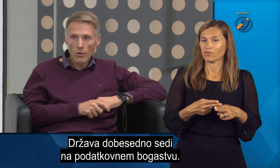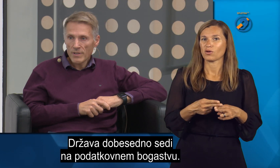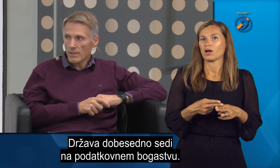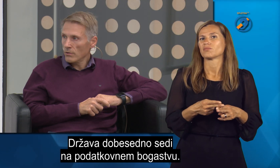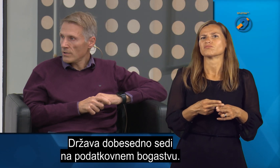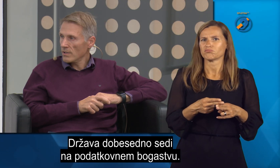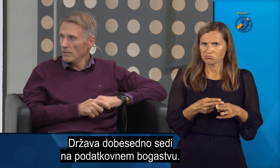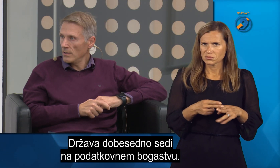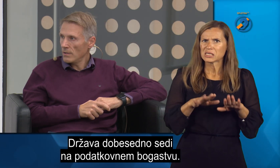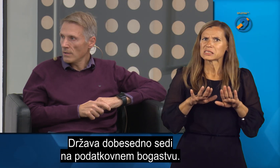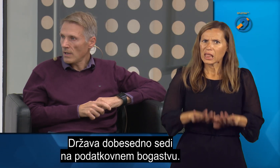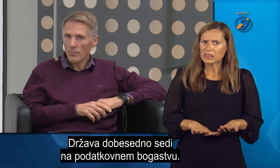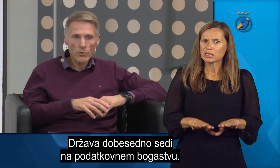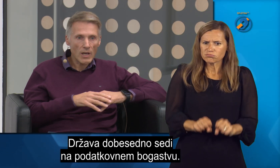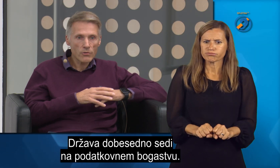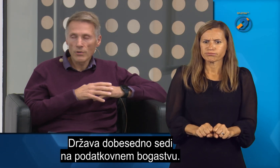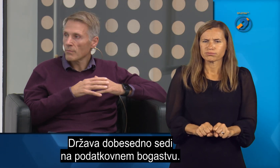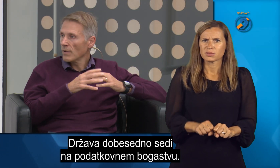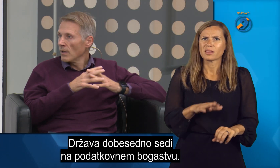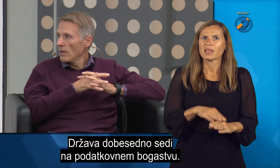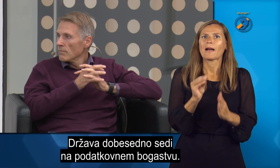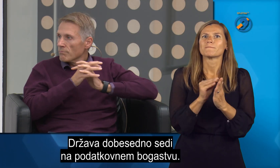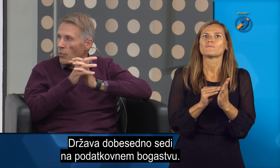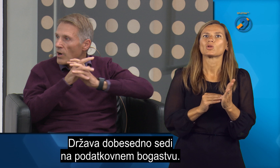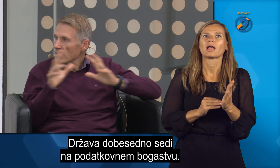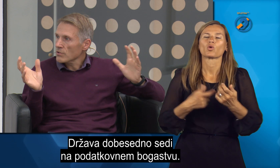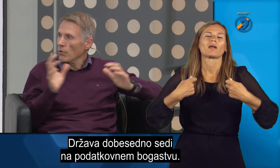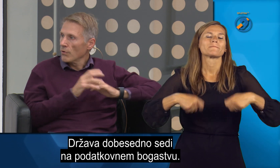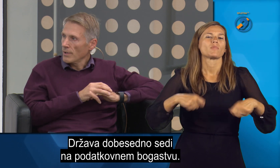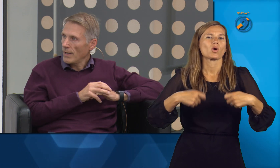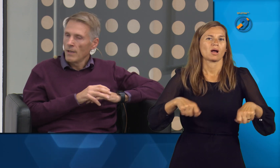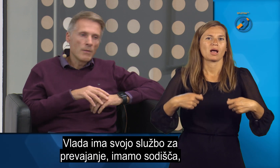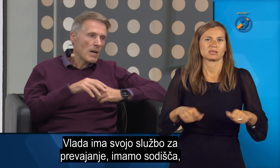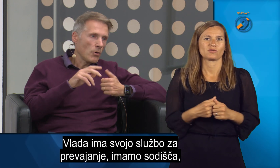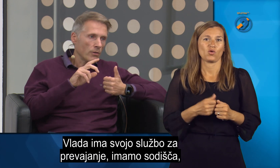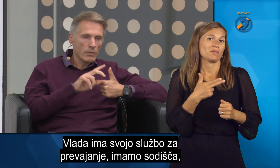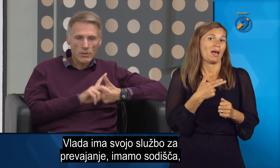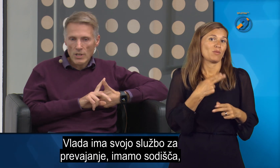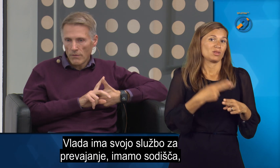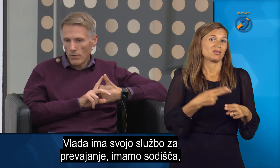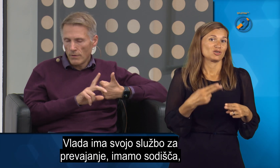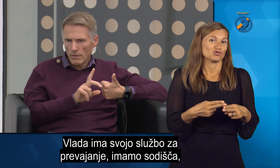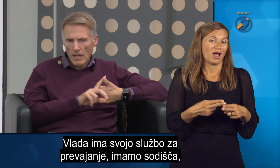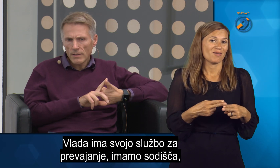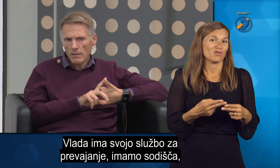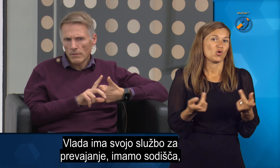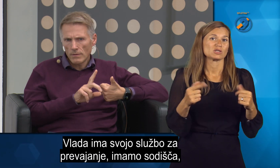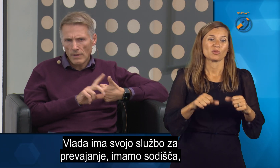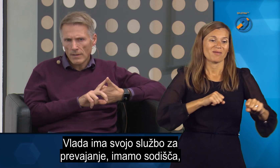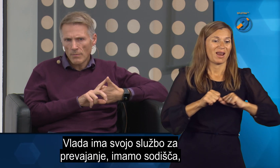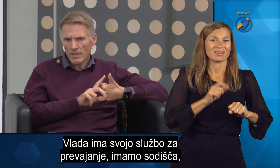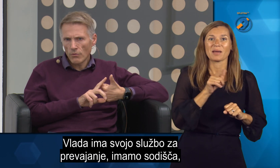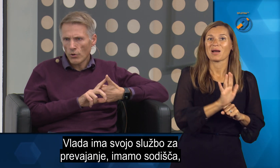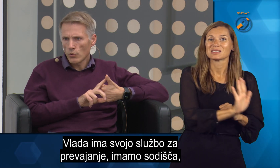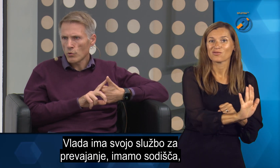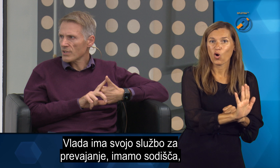Država dobesedno sedi na podatkovnem bogatstvu. Imamo državo,